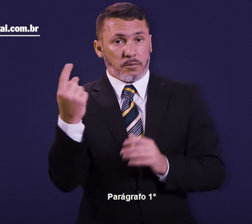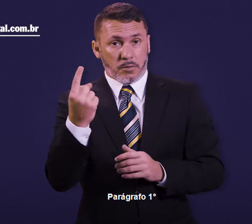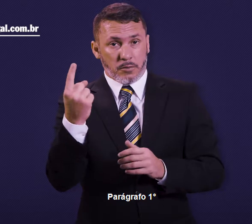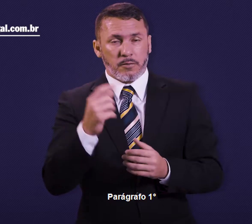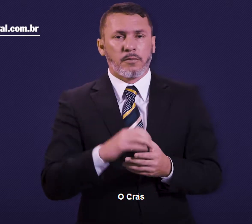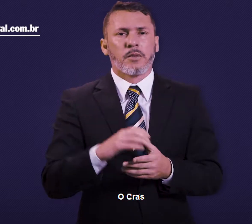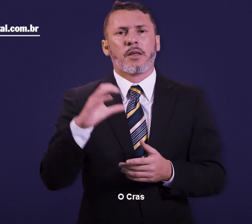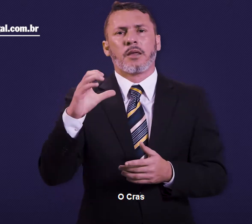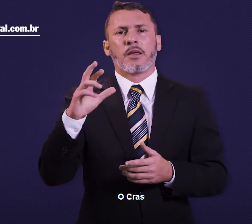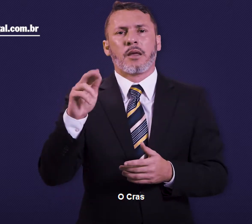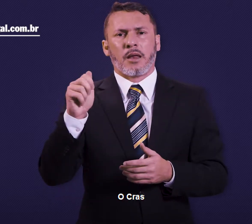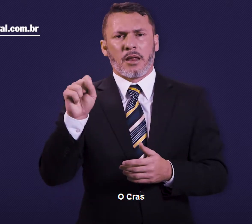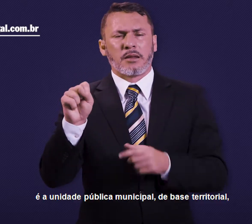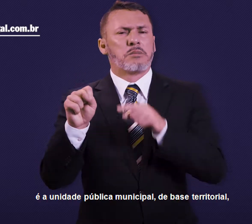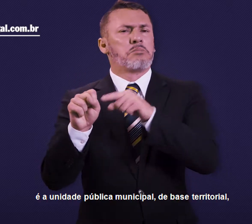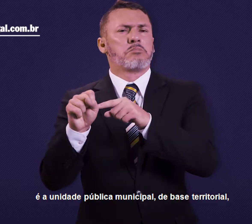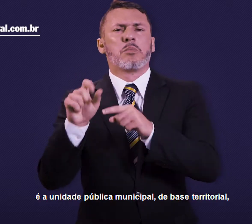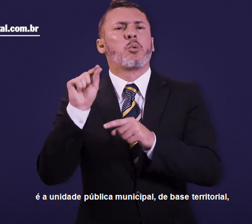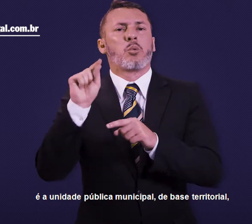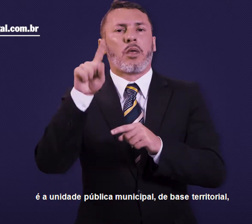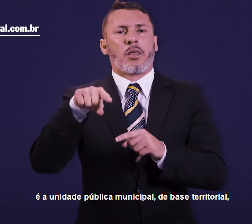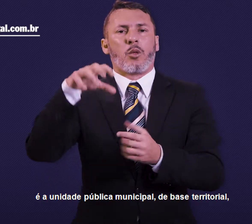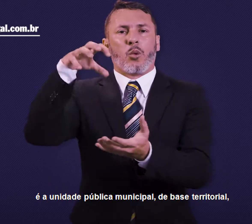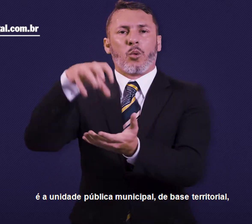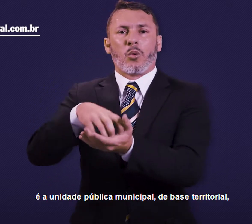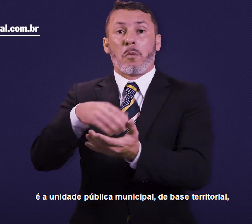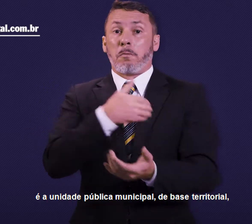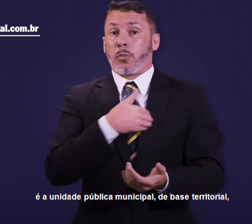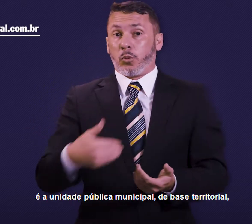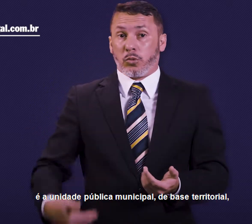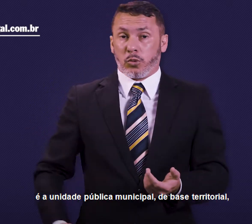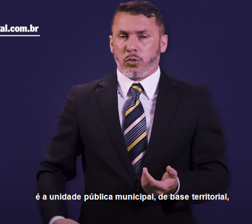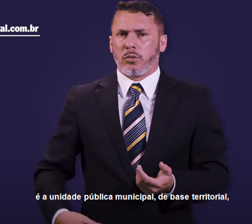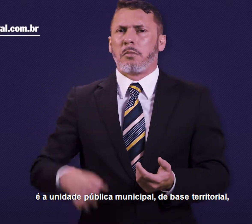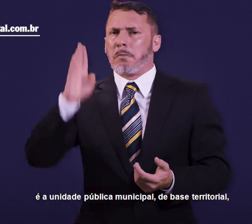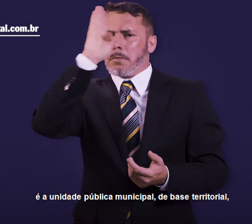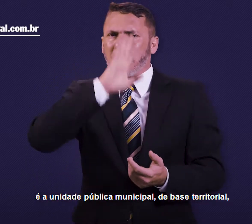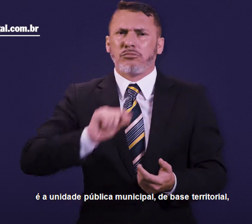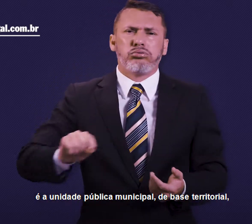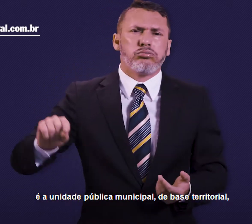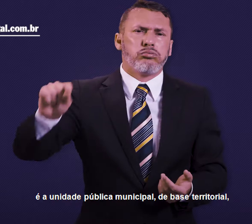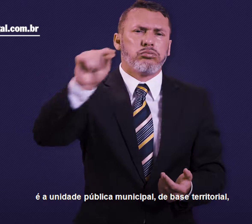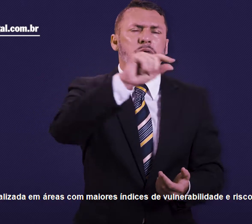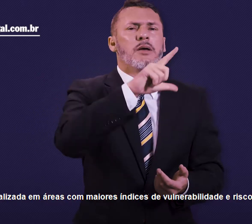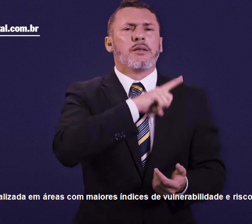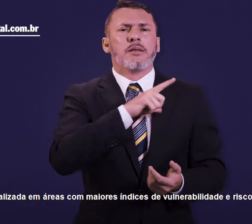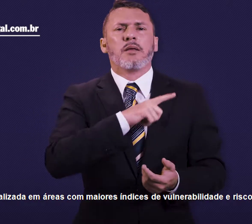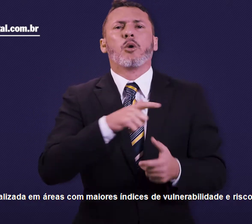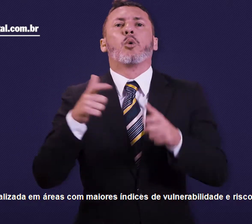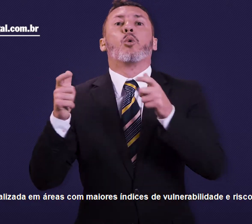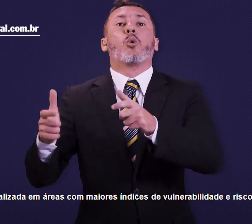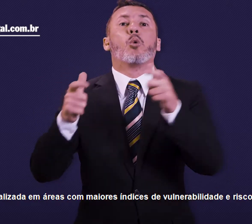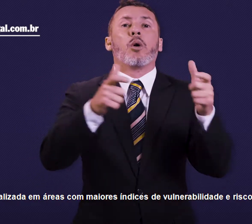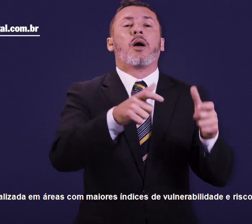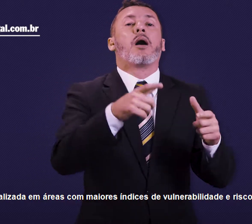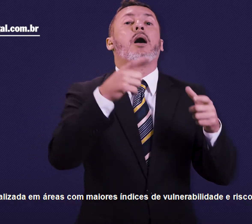1º. O CRAS é a unidade pública municipal de base territorial localizada em áreas com